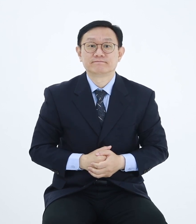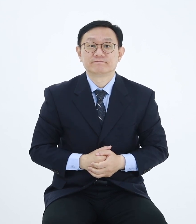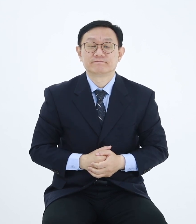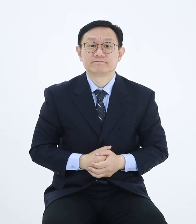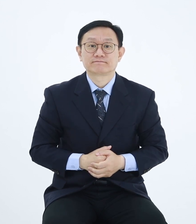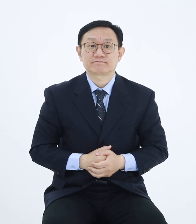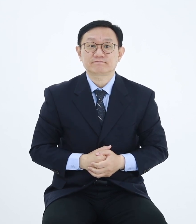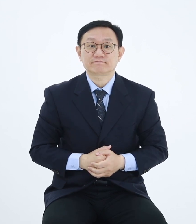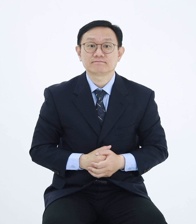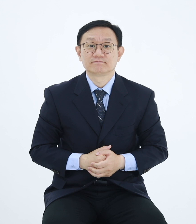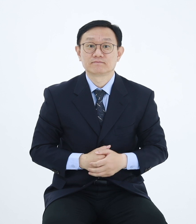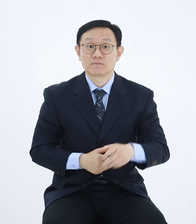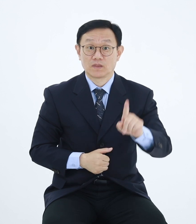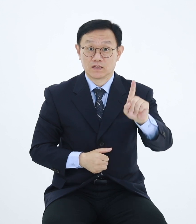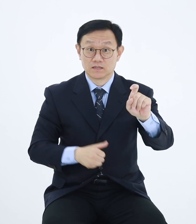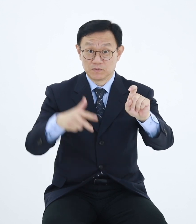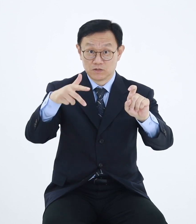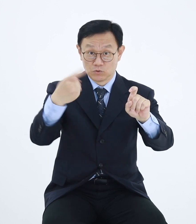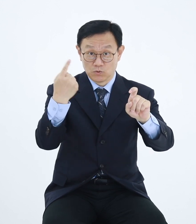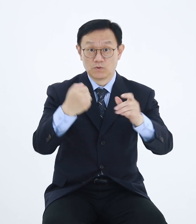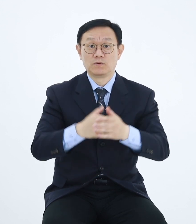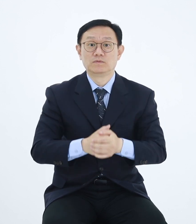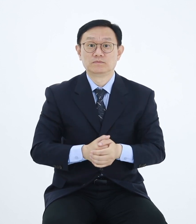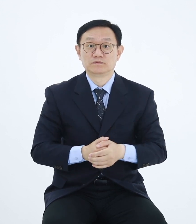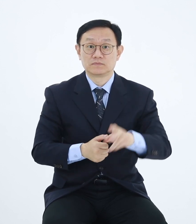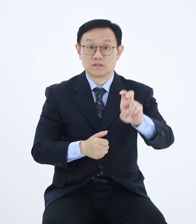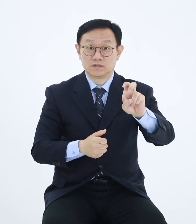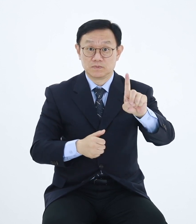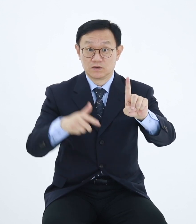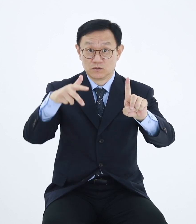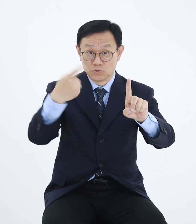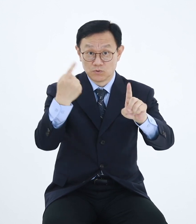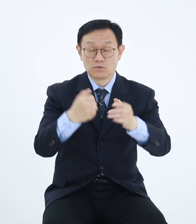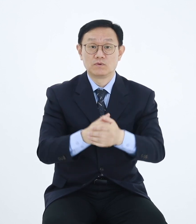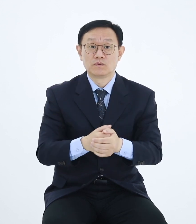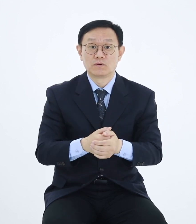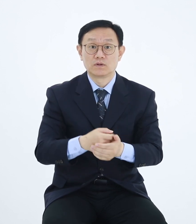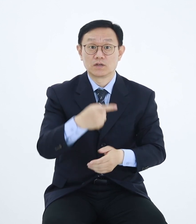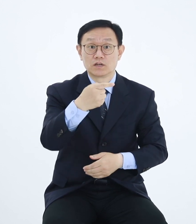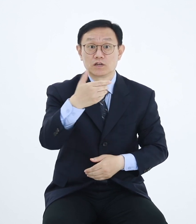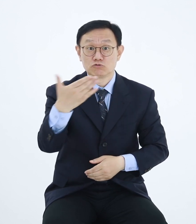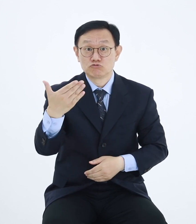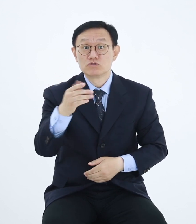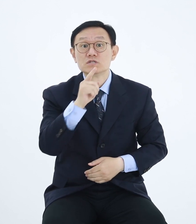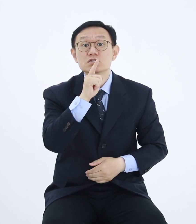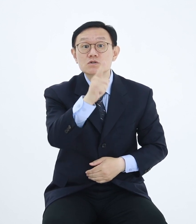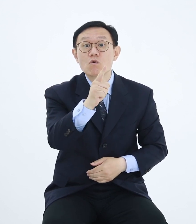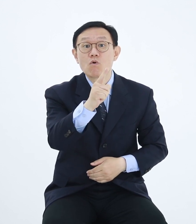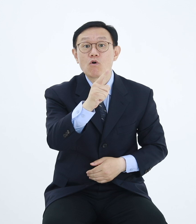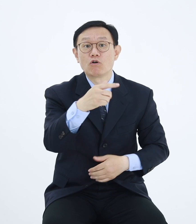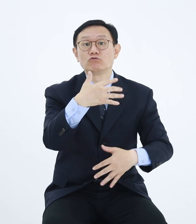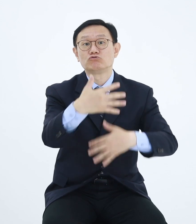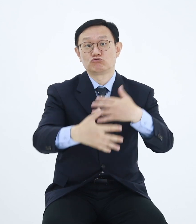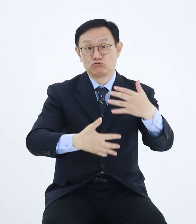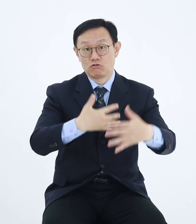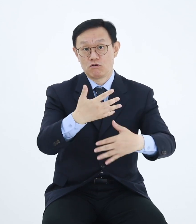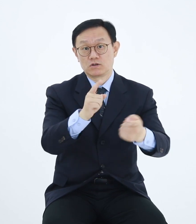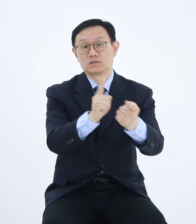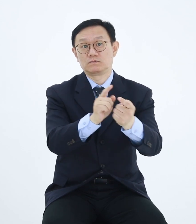관련 조항 제11조 제21조 119 신고 수어로 직접